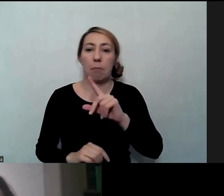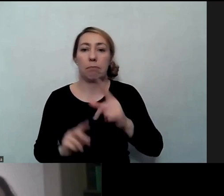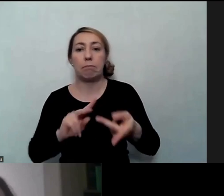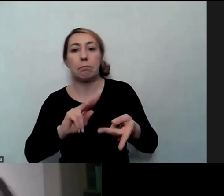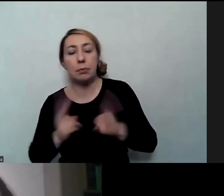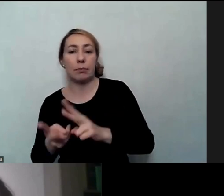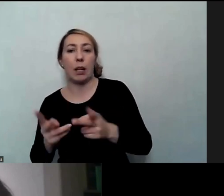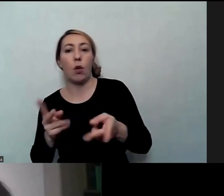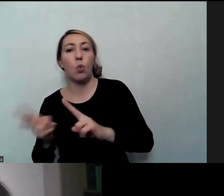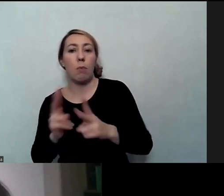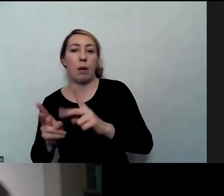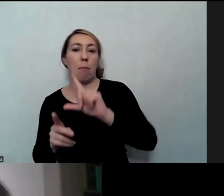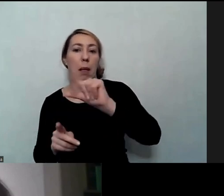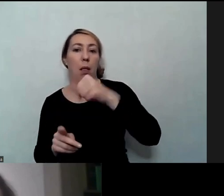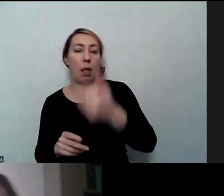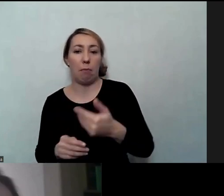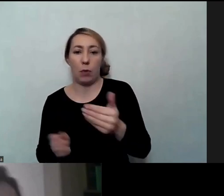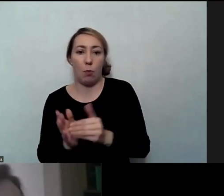przypadku, gdybyśmy na przykład chcieli,